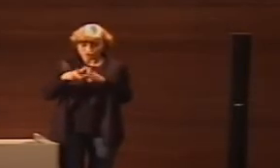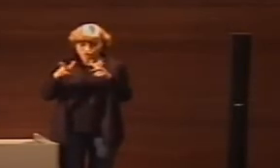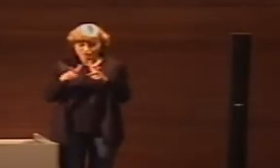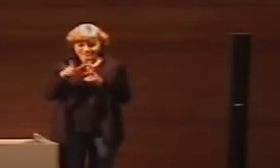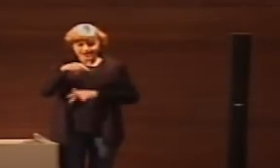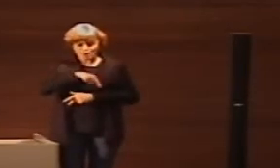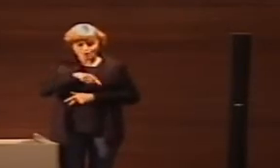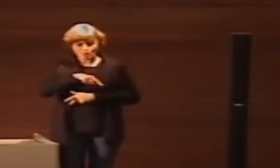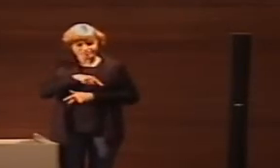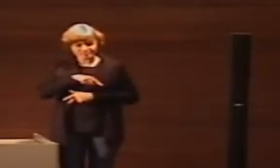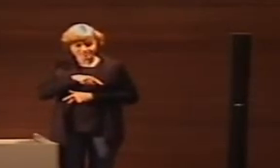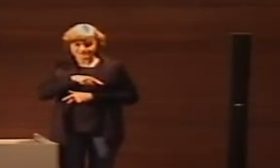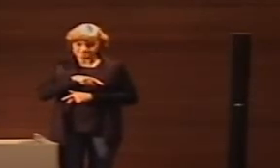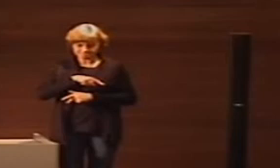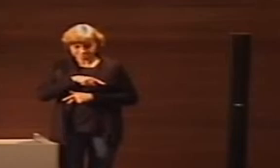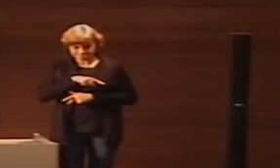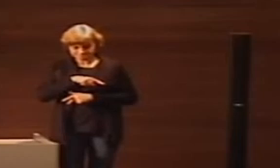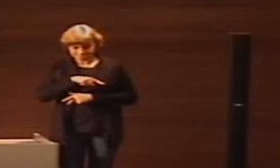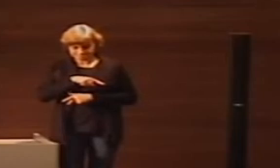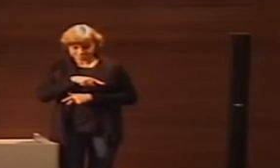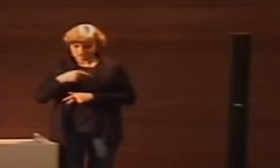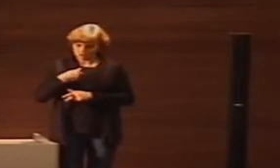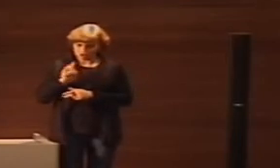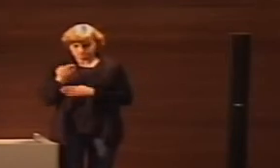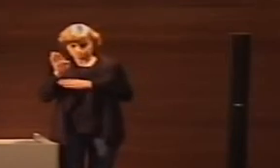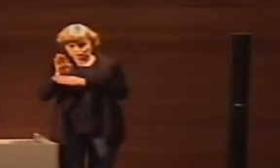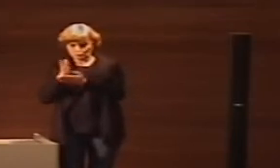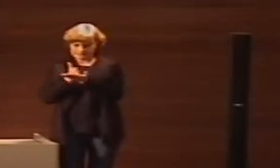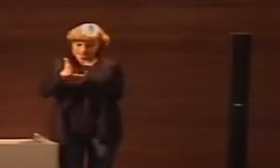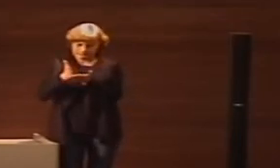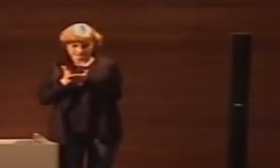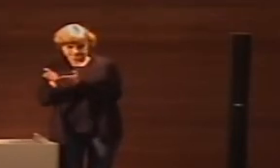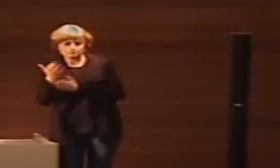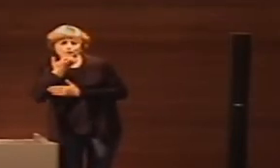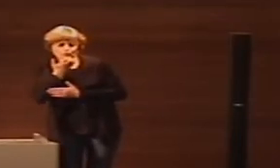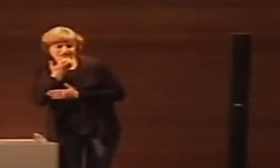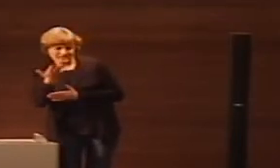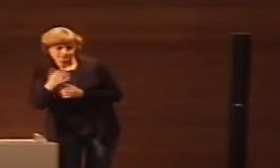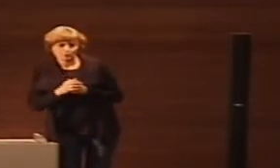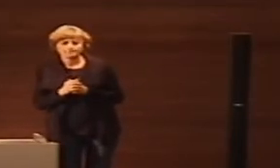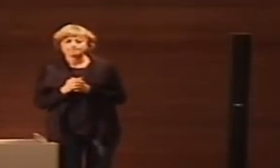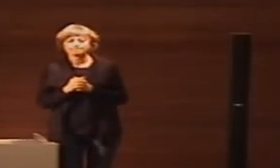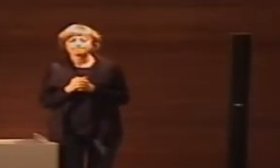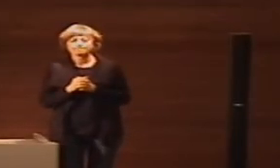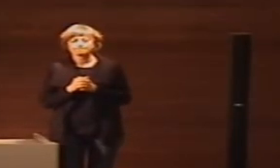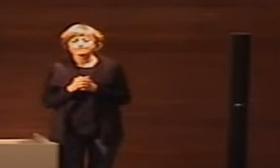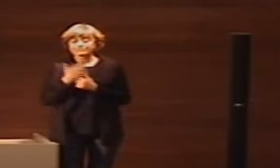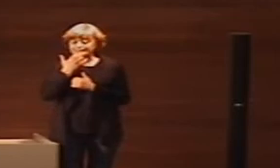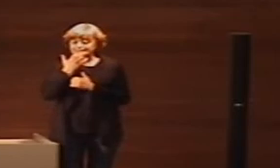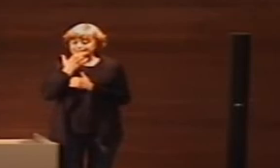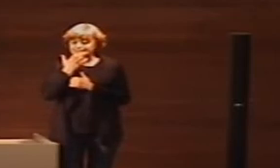y entonces habría algunas posibilidades de actuación. Por ejemplo, los sistemas de bonificación y